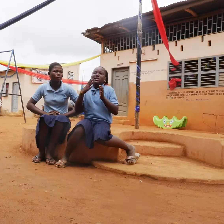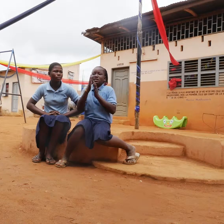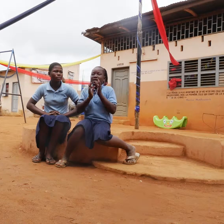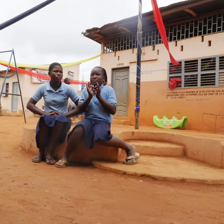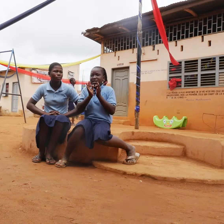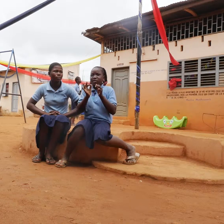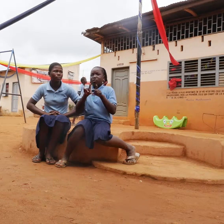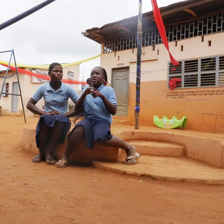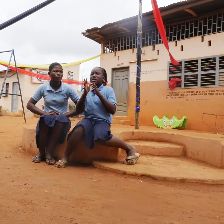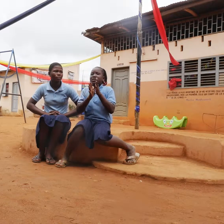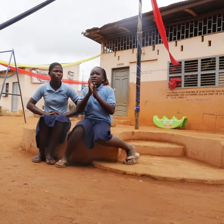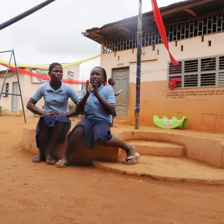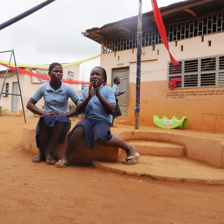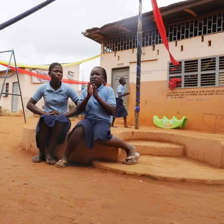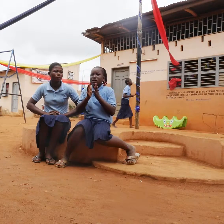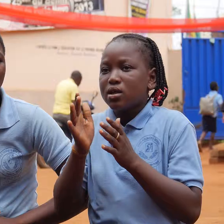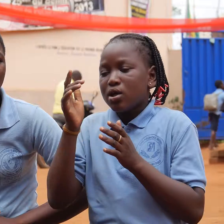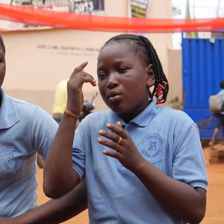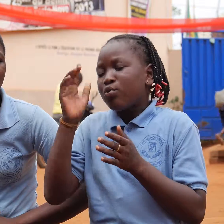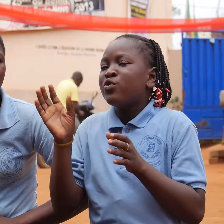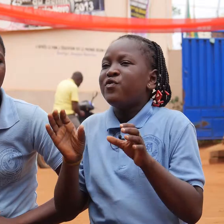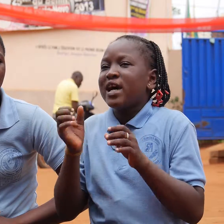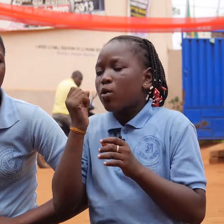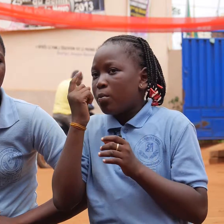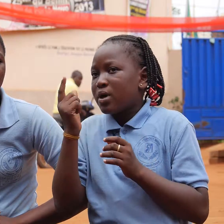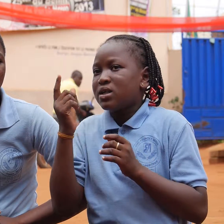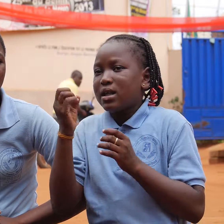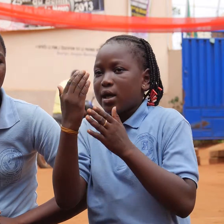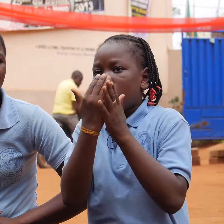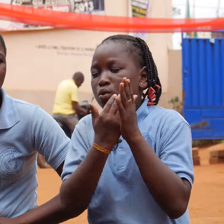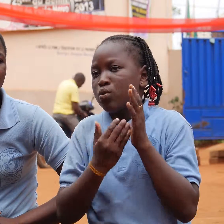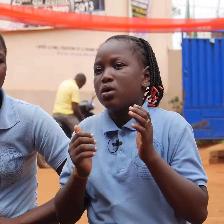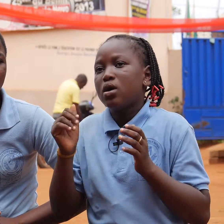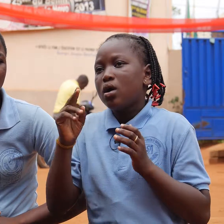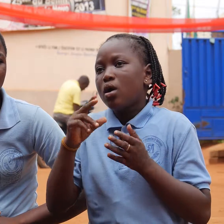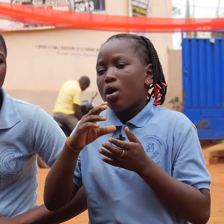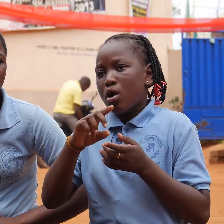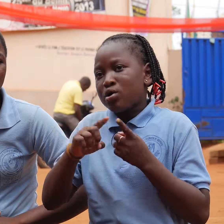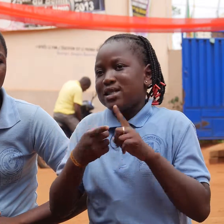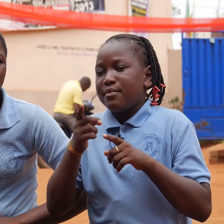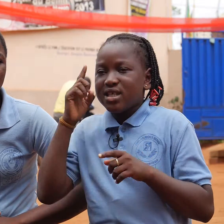ils expliquent aussi en signes pour faire comprendre les cours aux amis